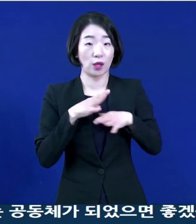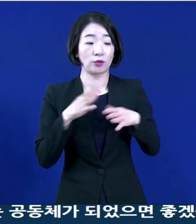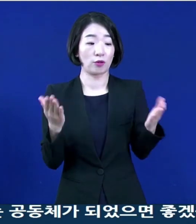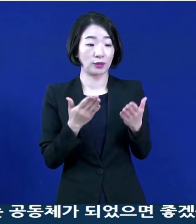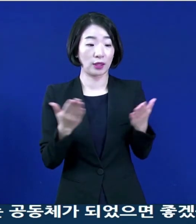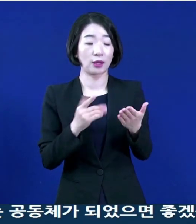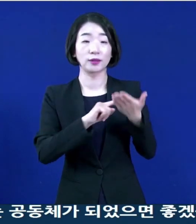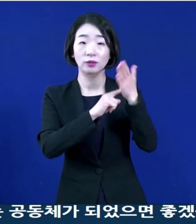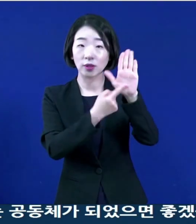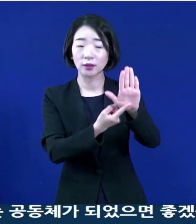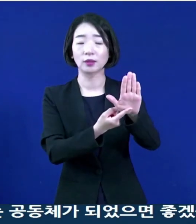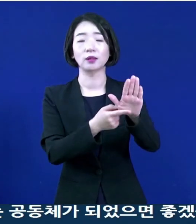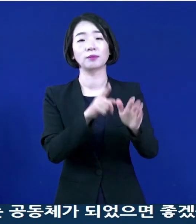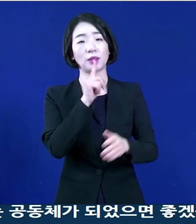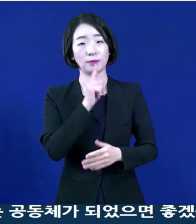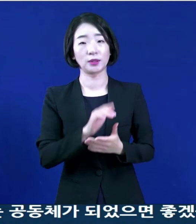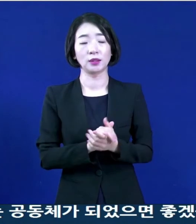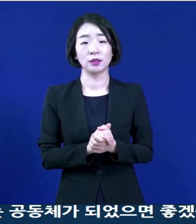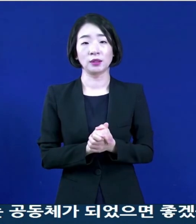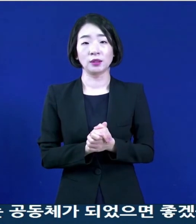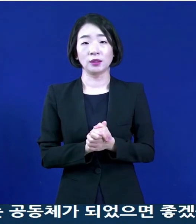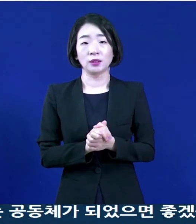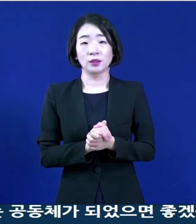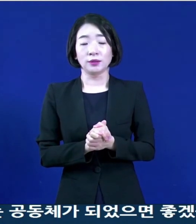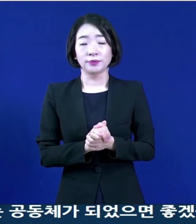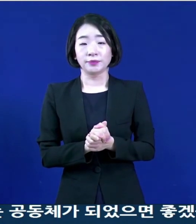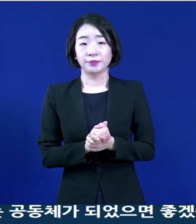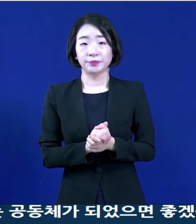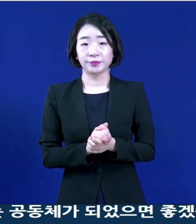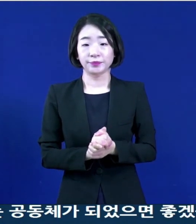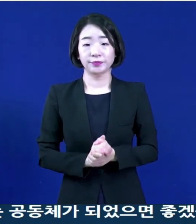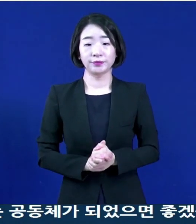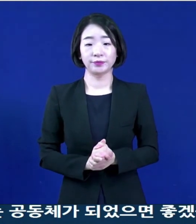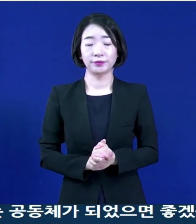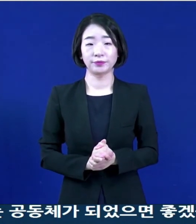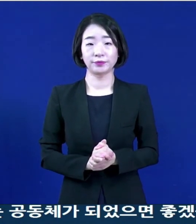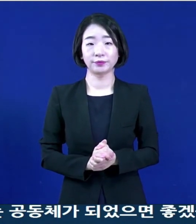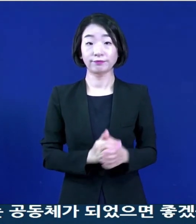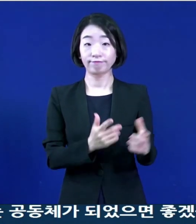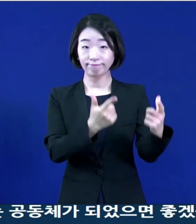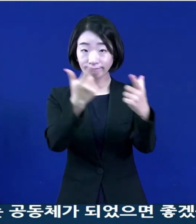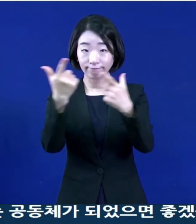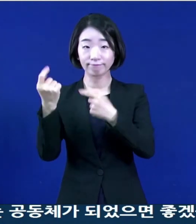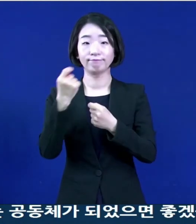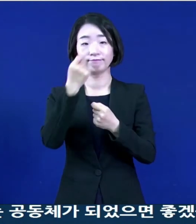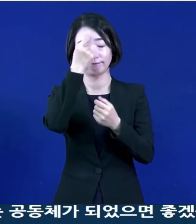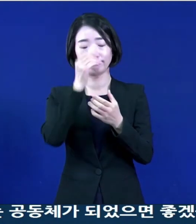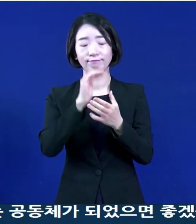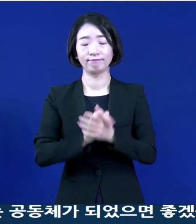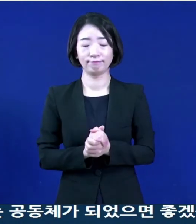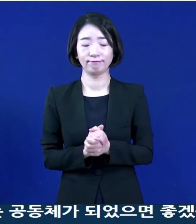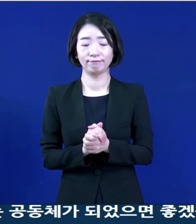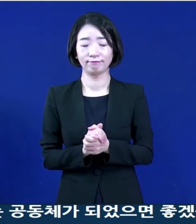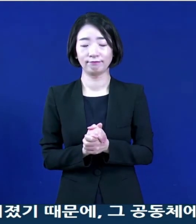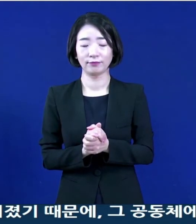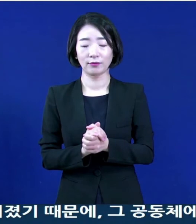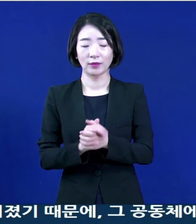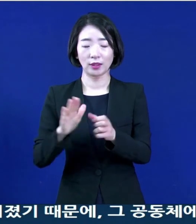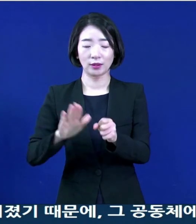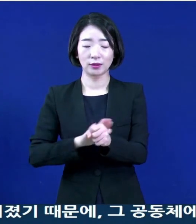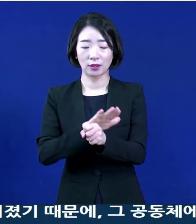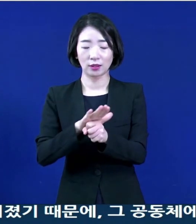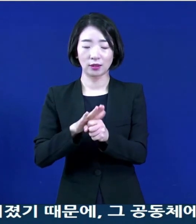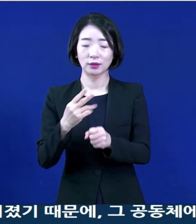모습으로 세워져가는 복된 중요한 교회 될 수 있기를 주 안에서 소망합니다. 기도하겠습니다. 살아계신 아버지